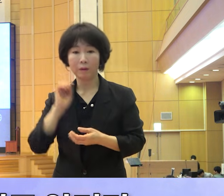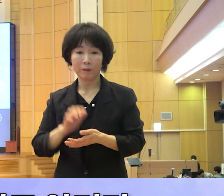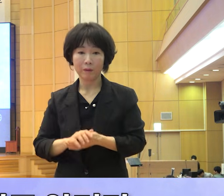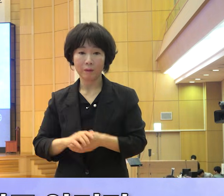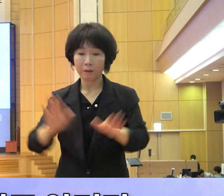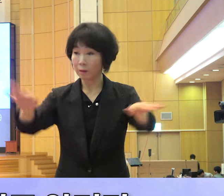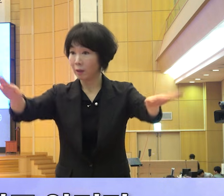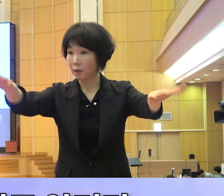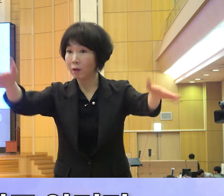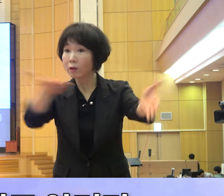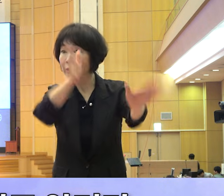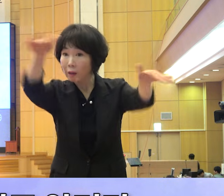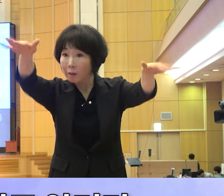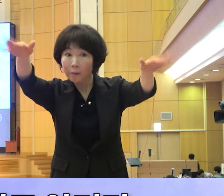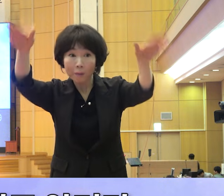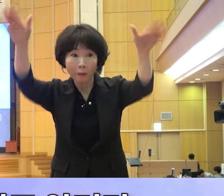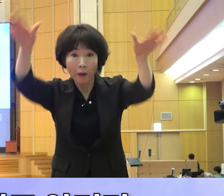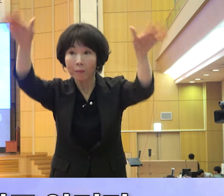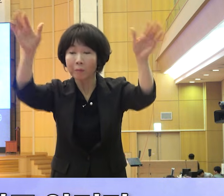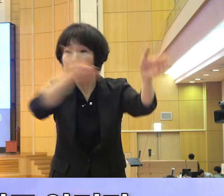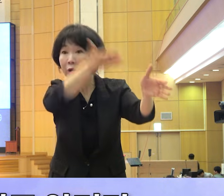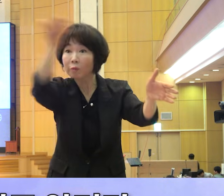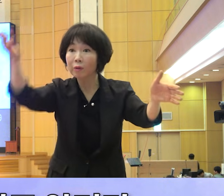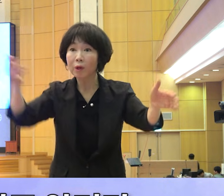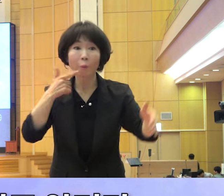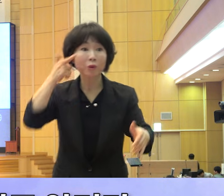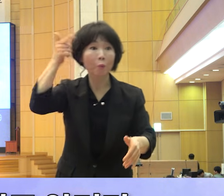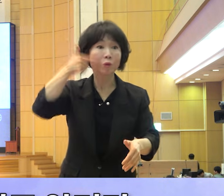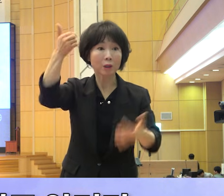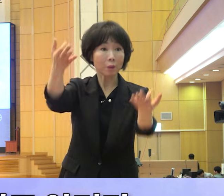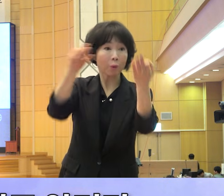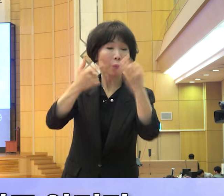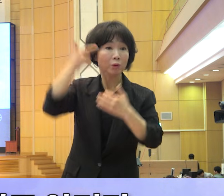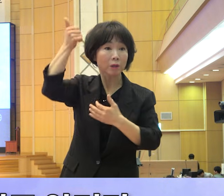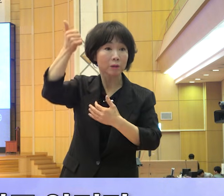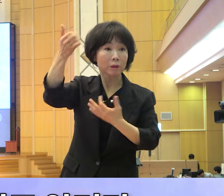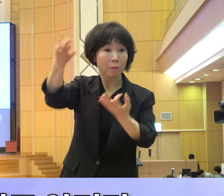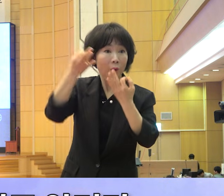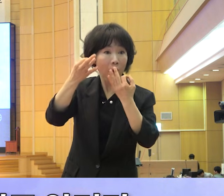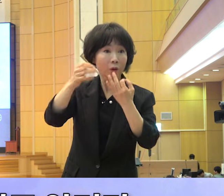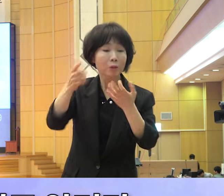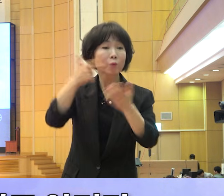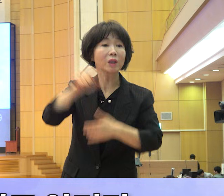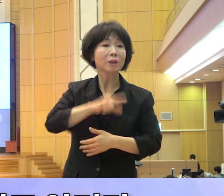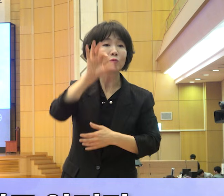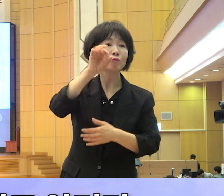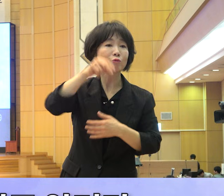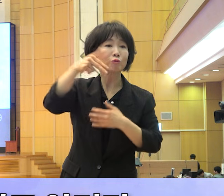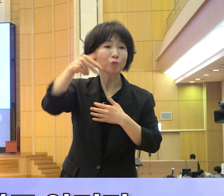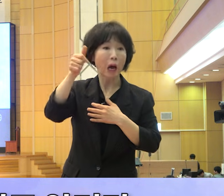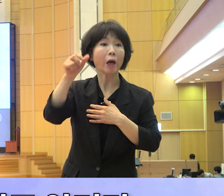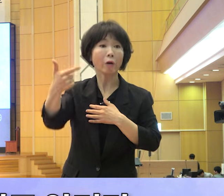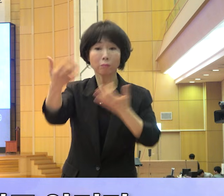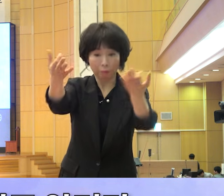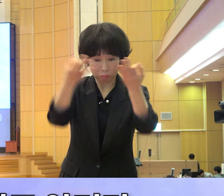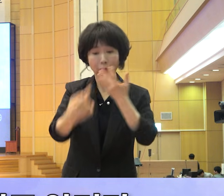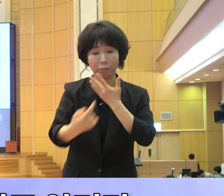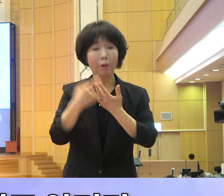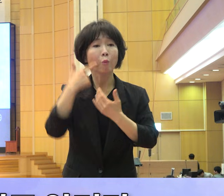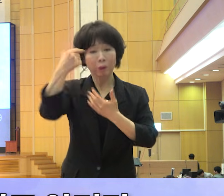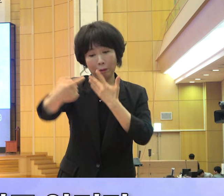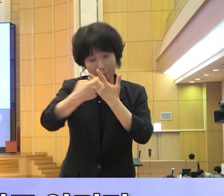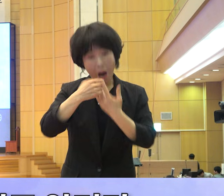여러분들이 유자연 목사라는 걸 지금 여러분이 알아요, 몰라요? 모르는 사람도 있나요? 알죠?